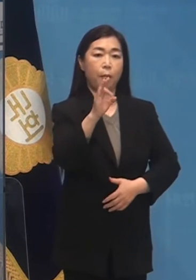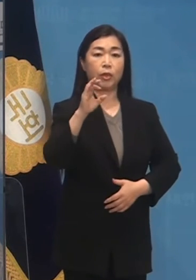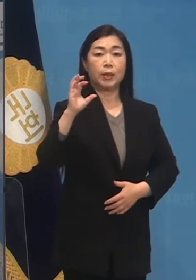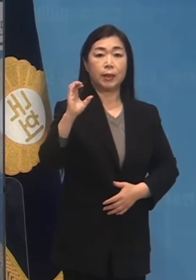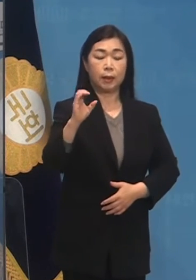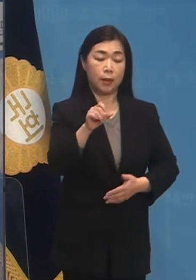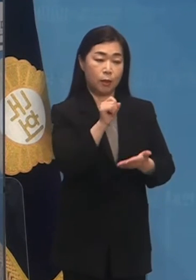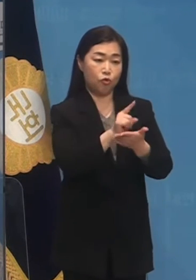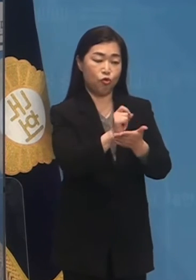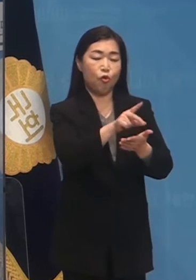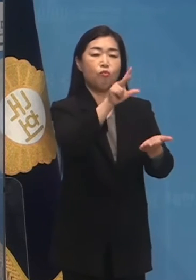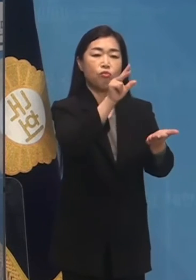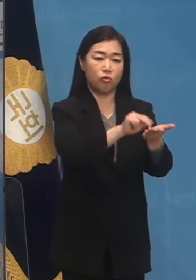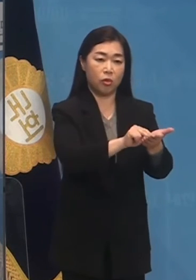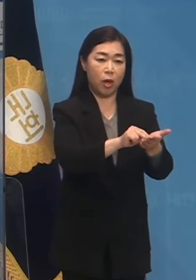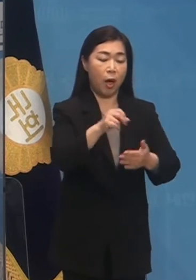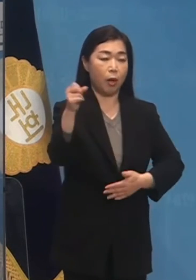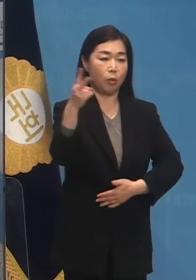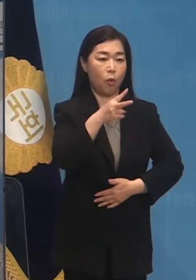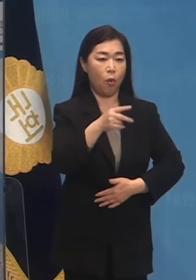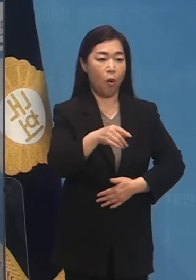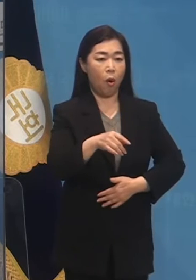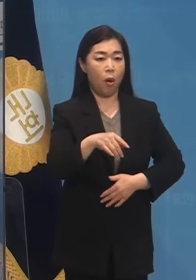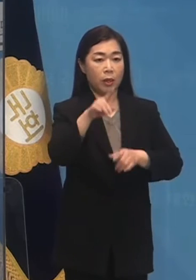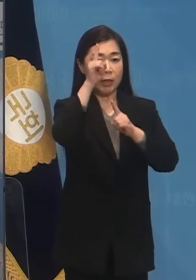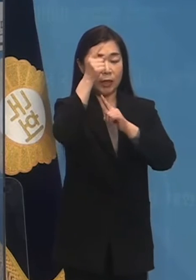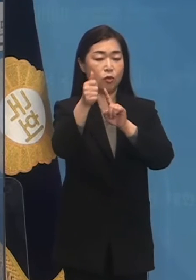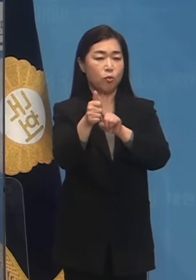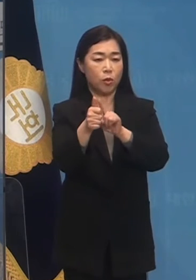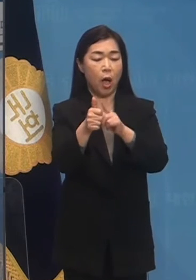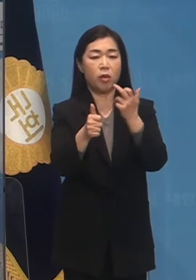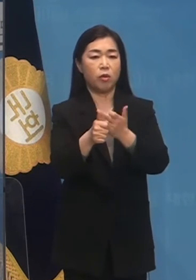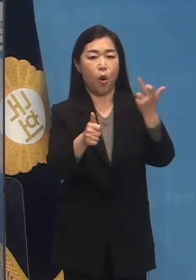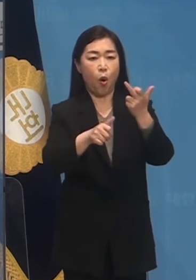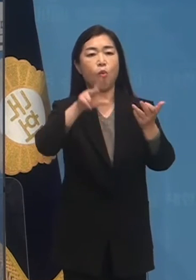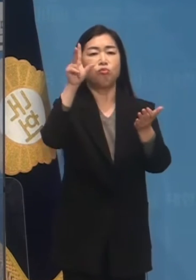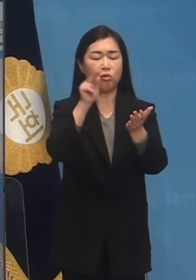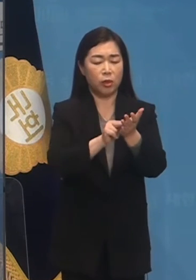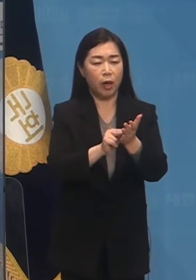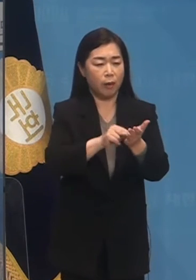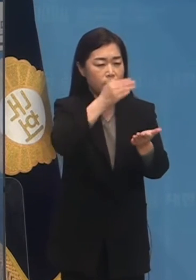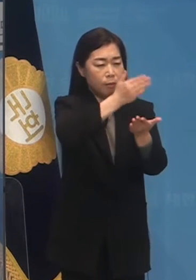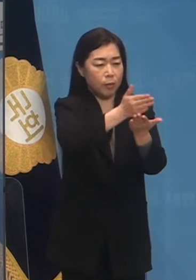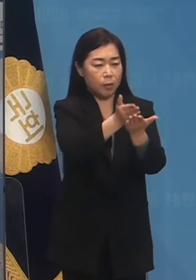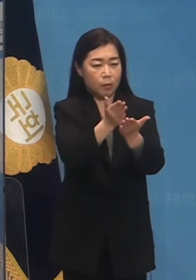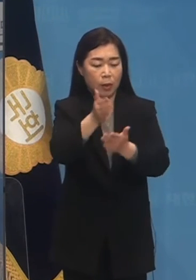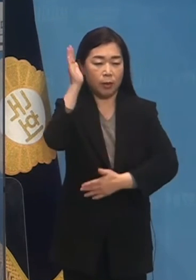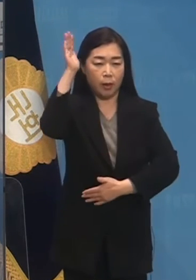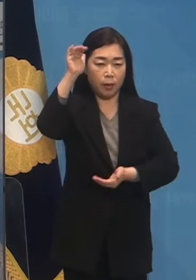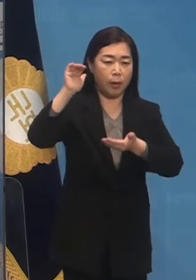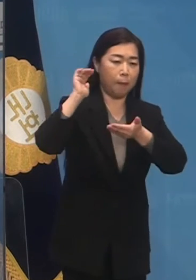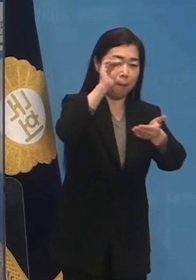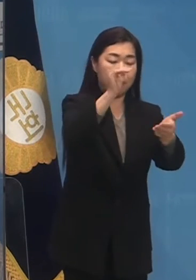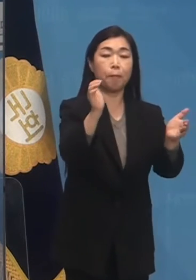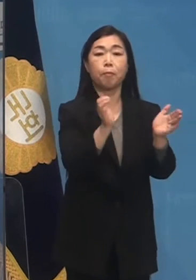등 이재명 후보의 수많은 전과와 비리 의혹들을 집중적으로 제기한 바